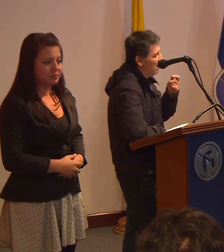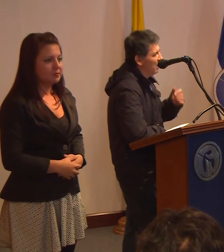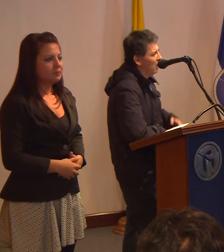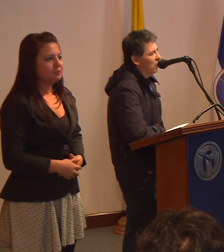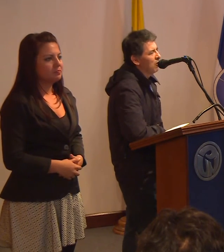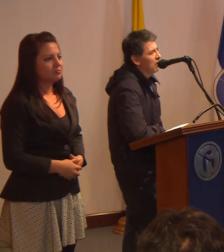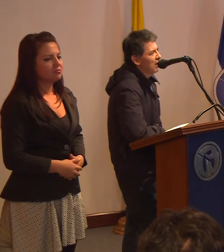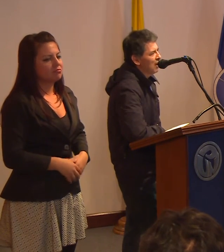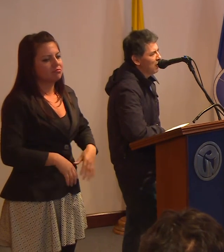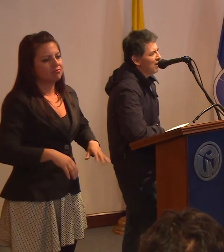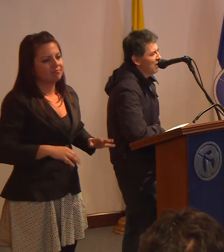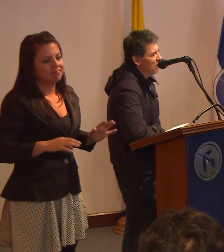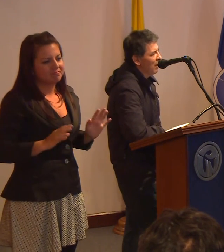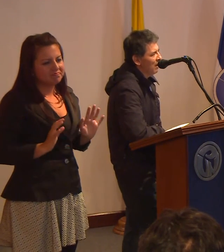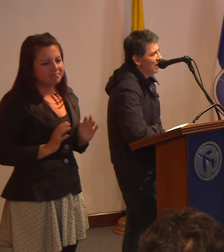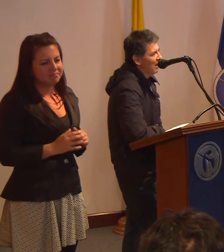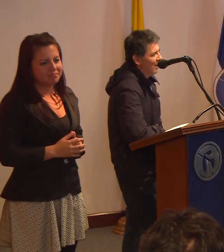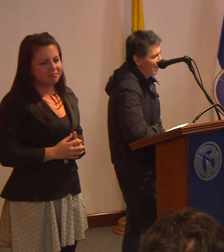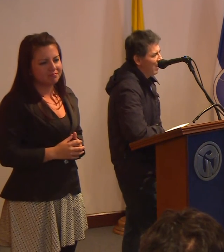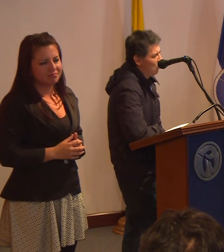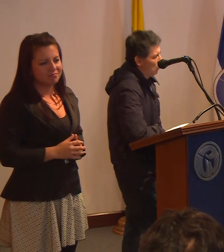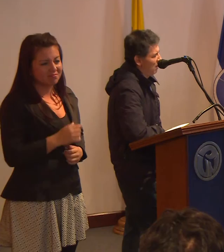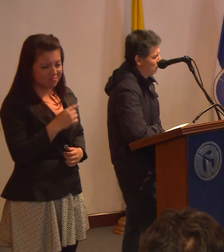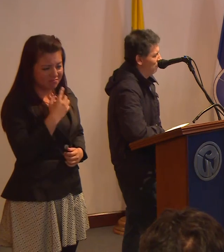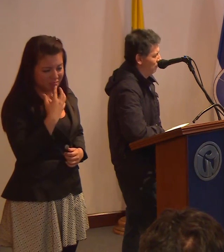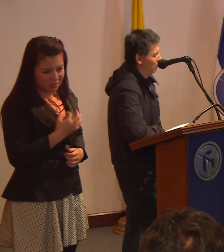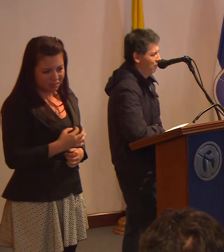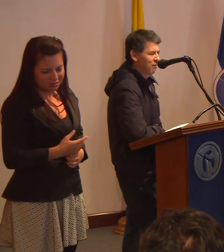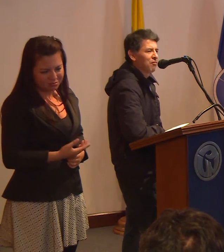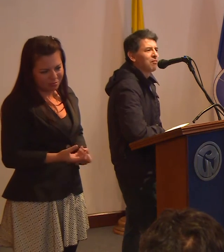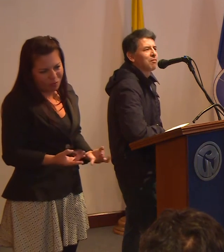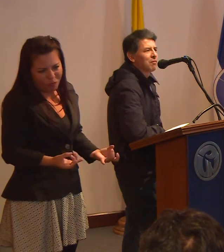Hay que decirlo, esa es una cifra ridícula,